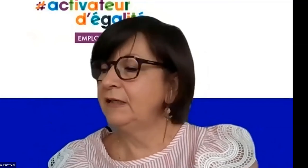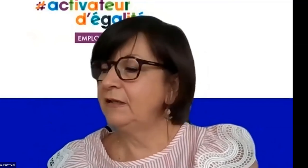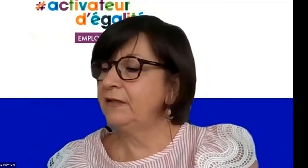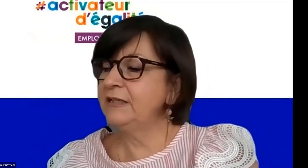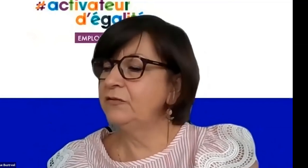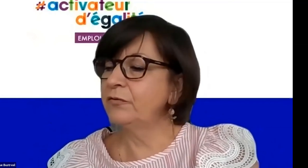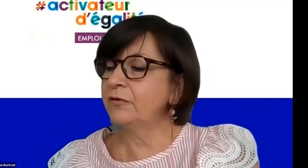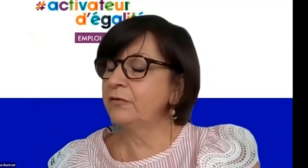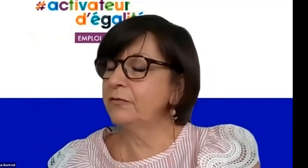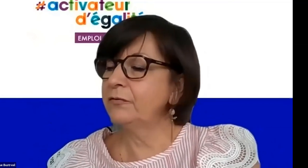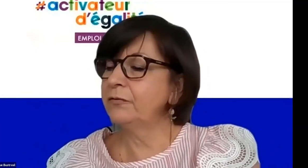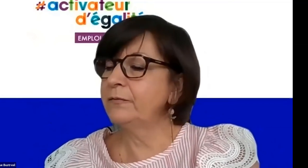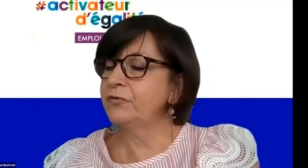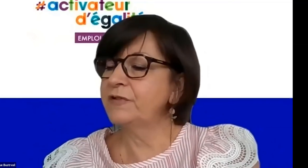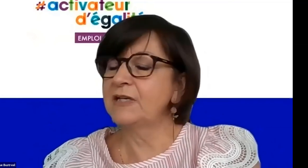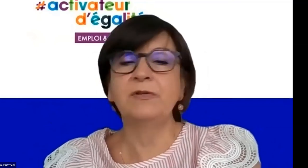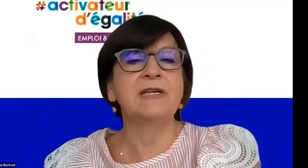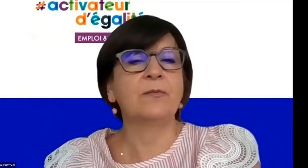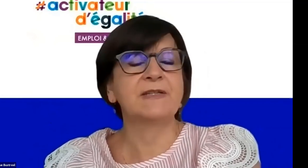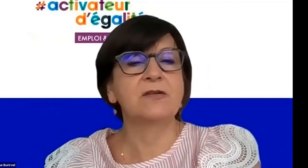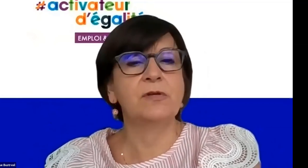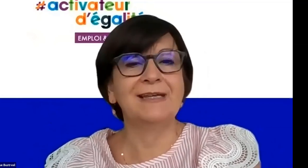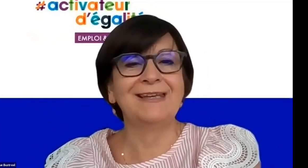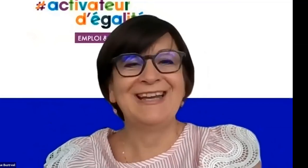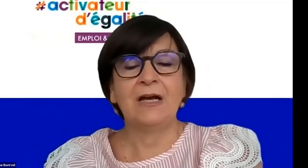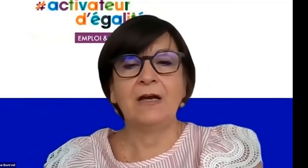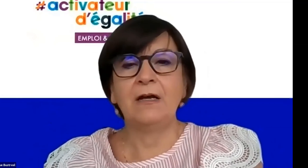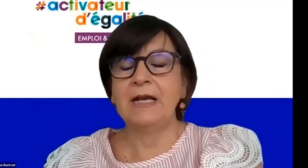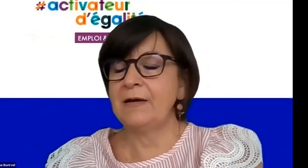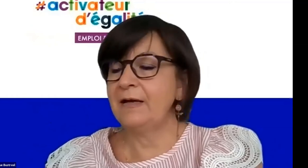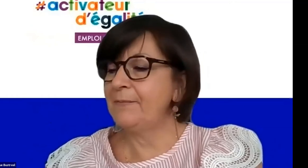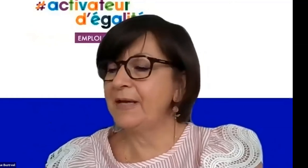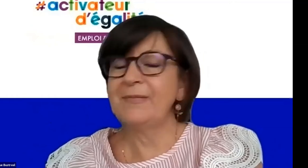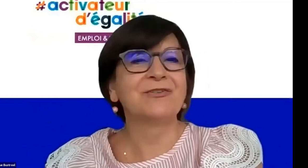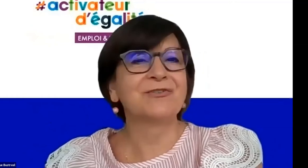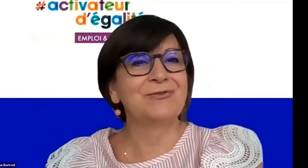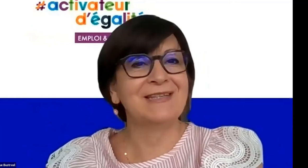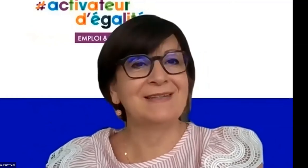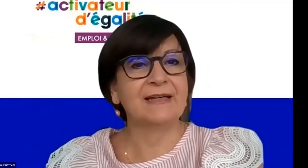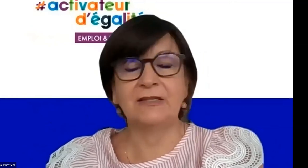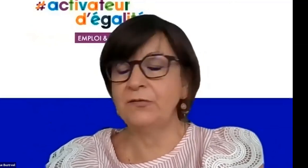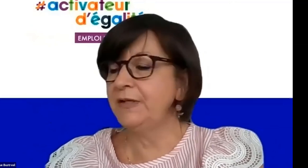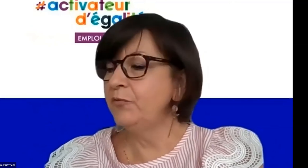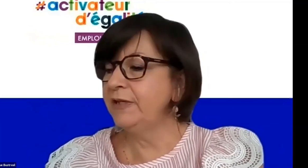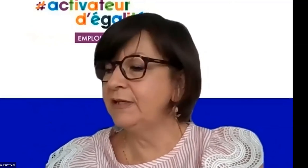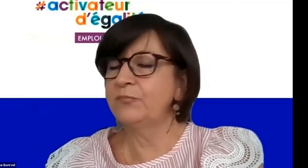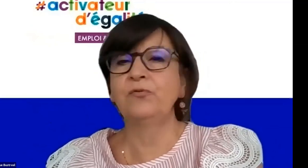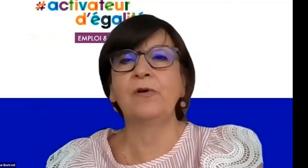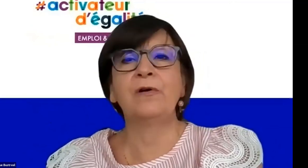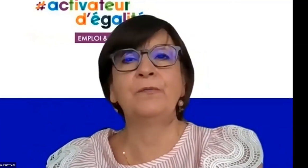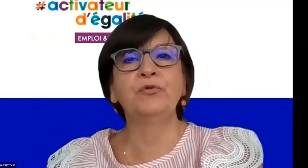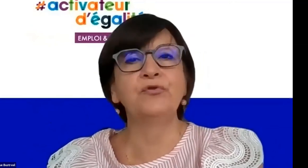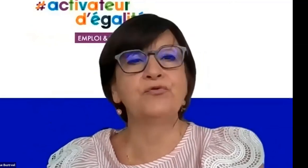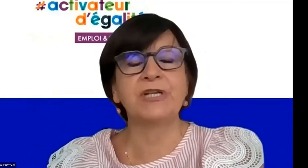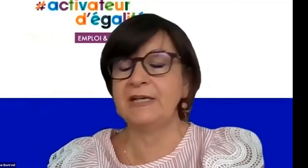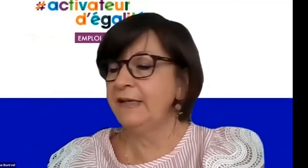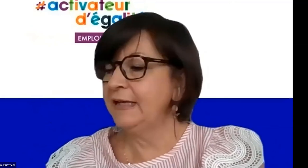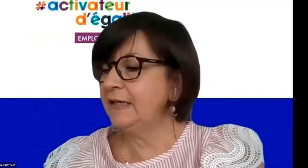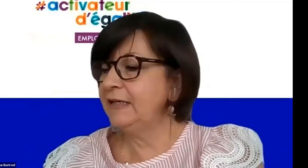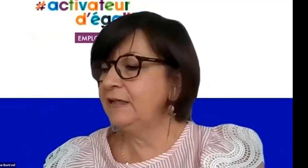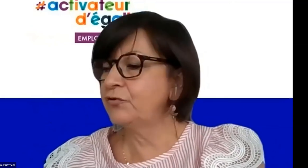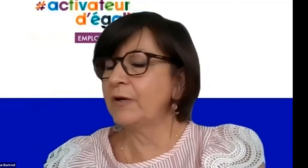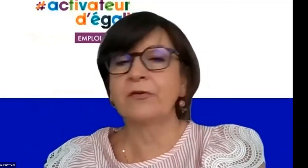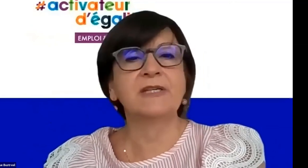nationale. Et donc, je tiens à souligner en particulier la permanence de l'intérêt de Philippe Mouillet pour nos